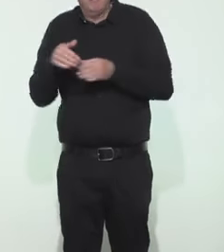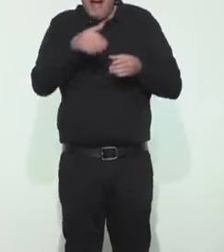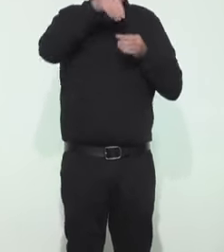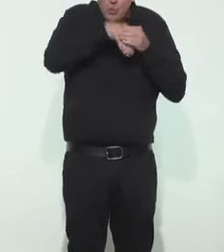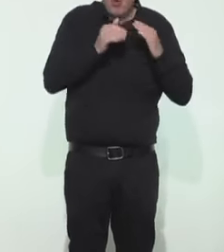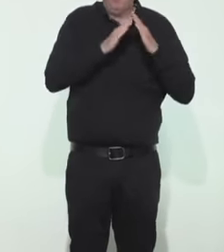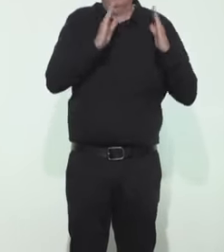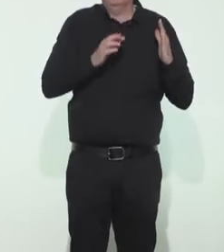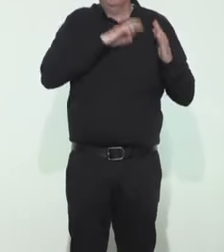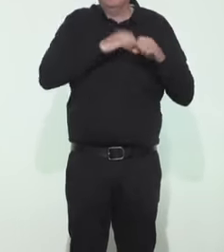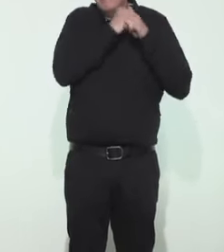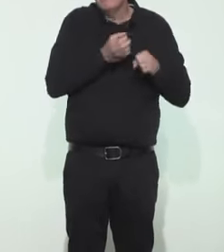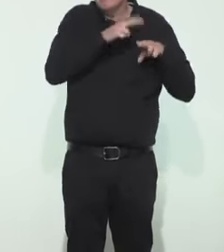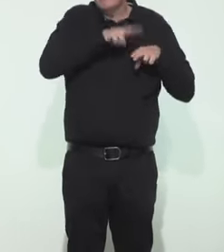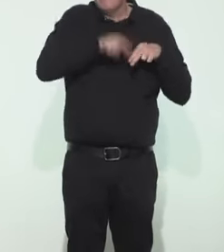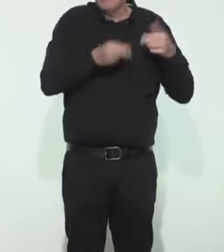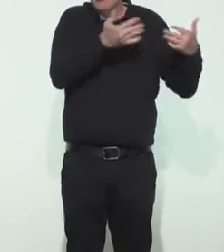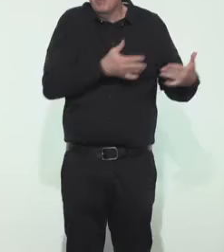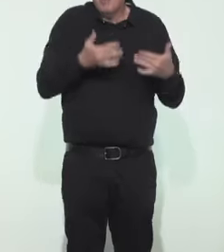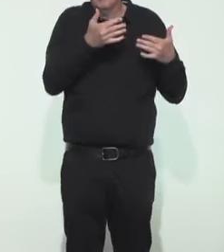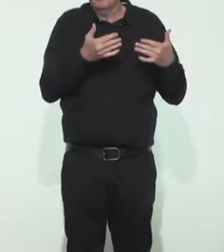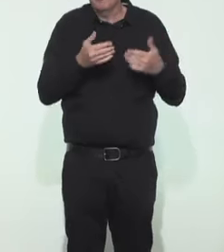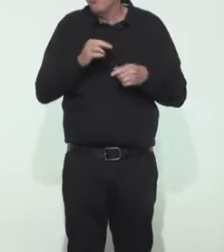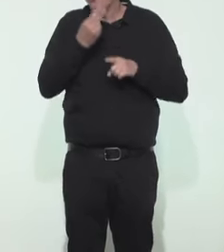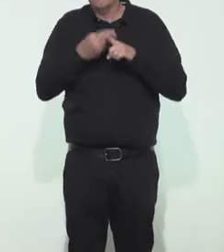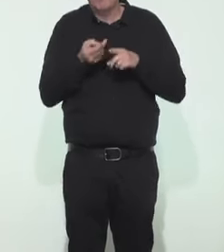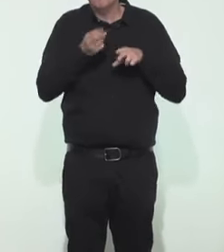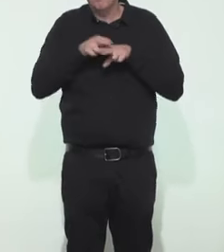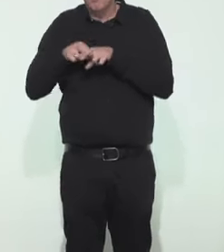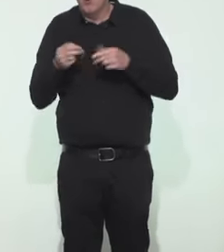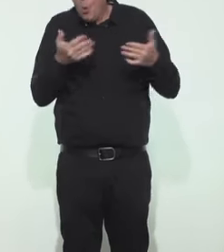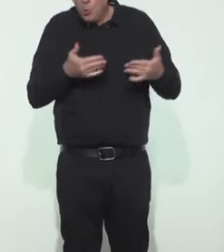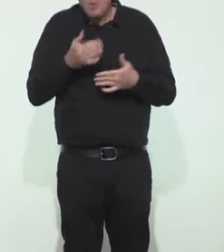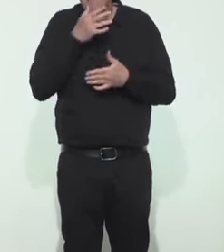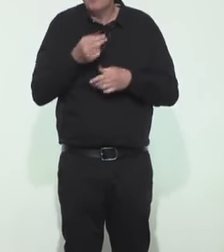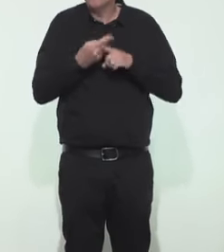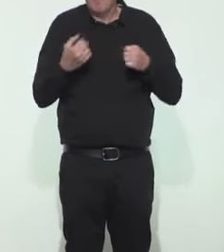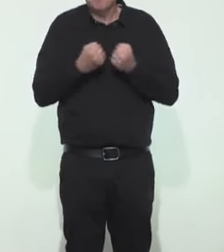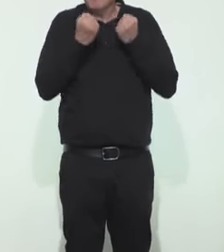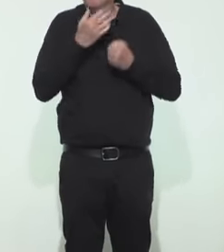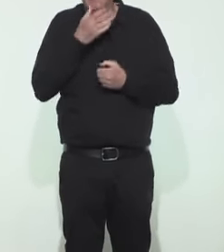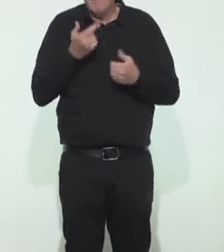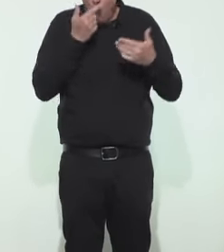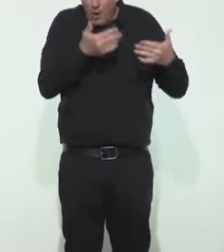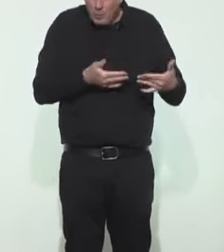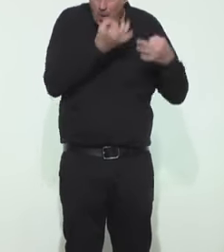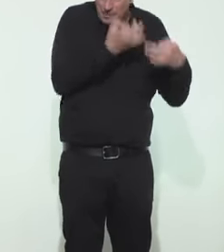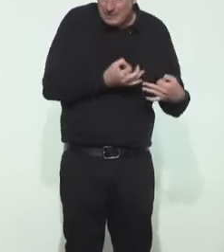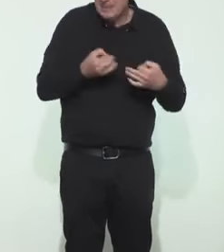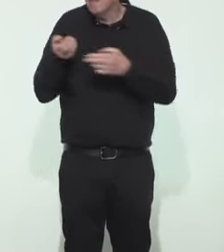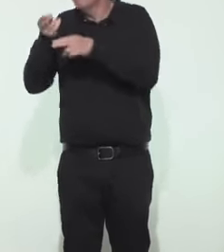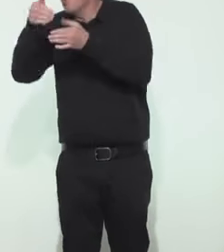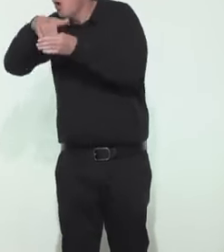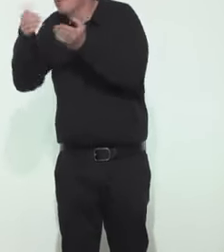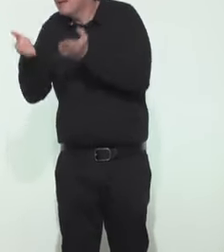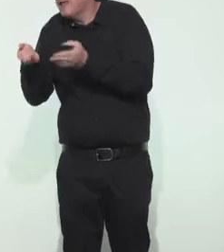pas correctement pris en compte soit oublié soit comptée deux fois donc on avait besoin d'être très rigoureux dans cette procédure de recueil mais c'est exactement le cas ce